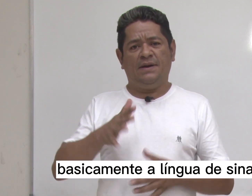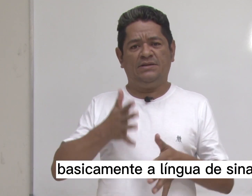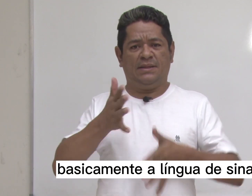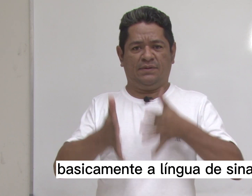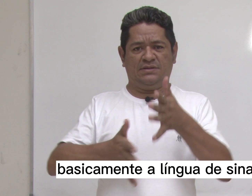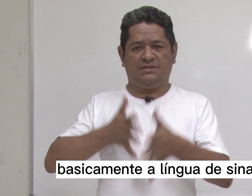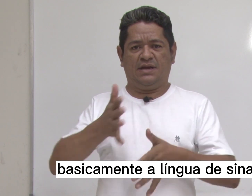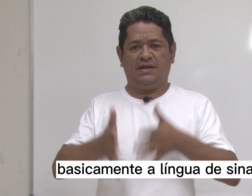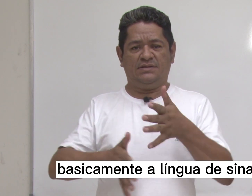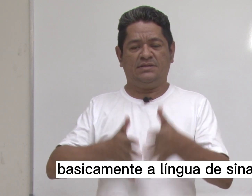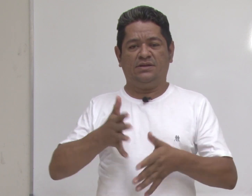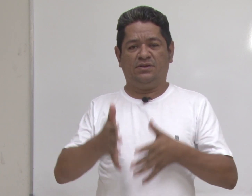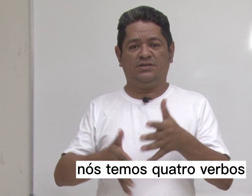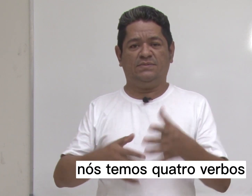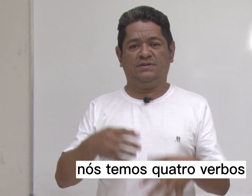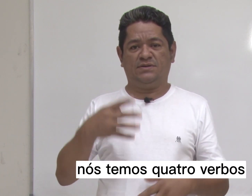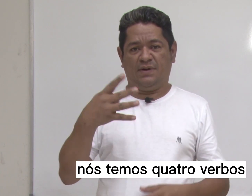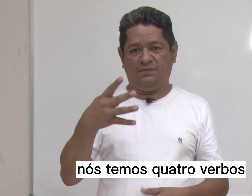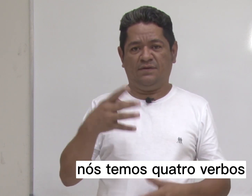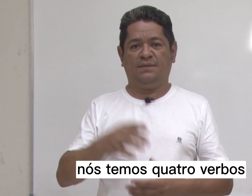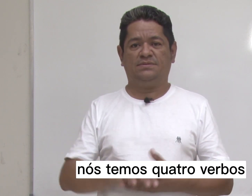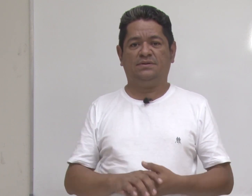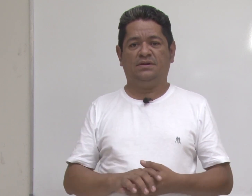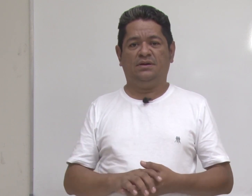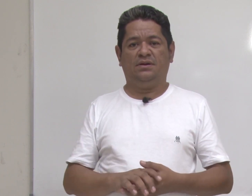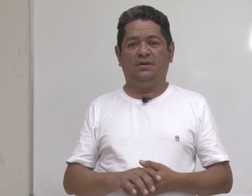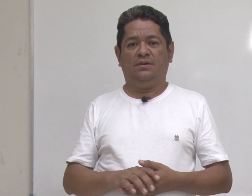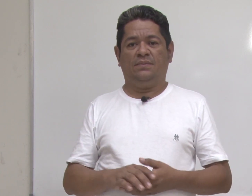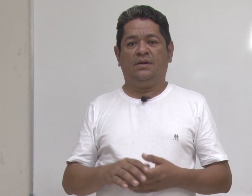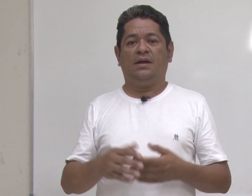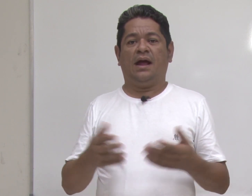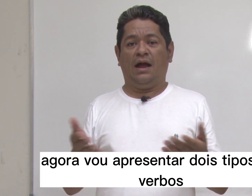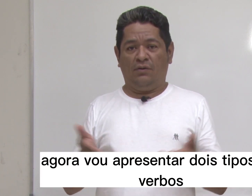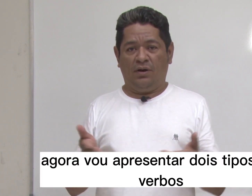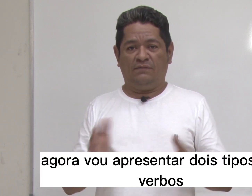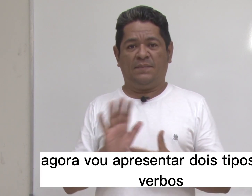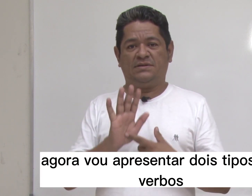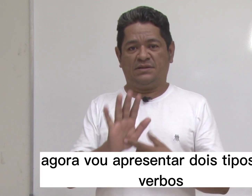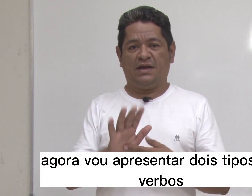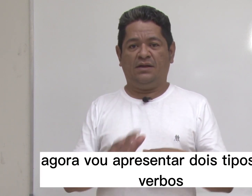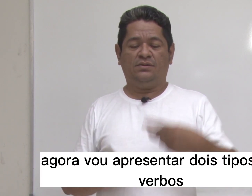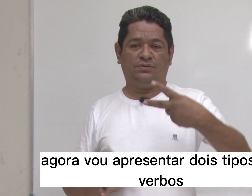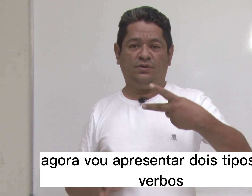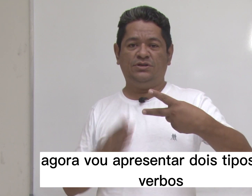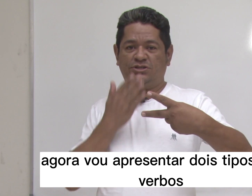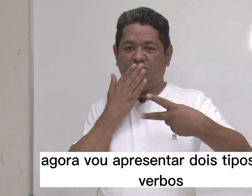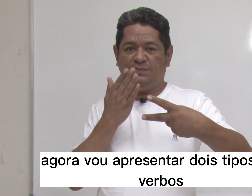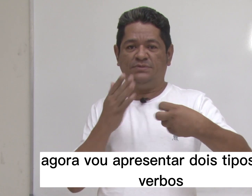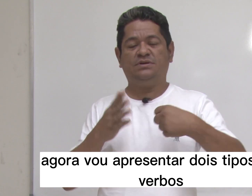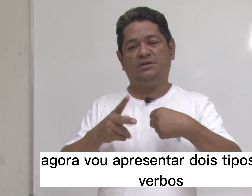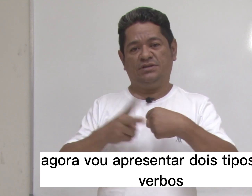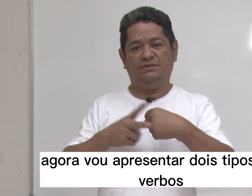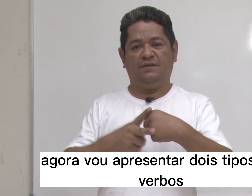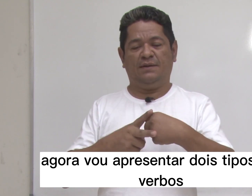Basicamente, na língua de sinais, nós temos esses 4 verbos. Agora eu vou apresentar 2 tipos de verbos.